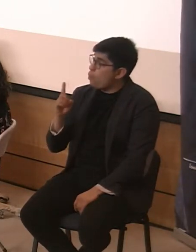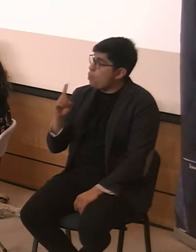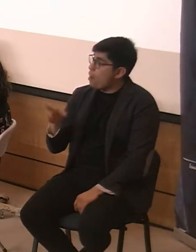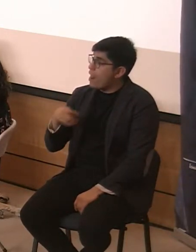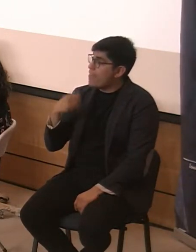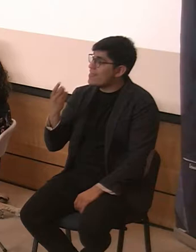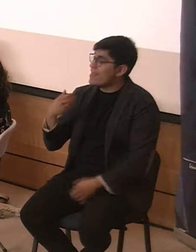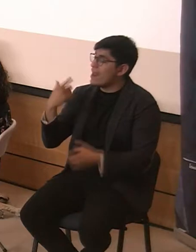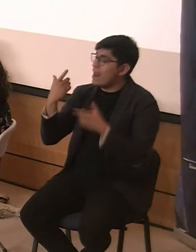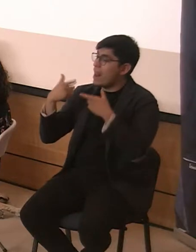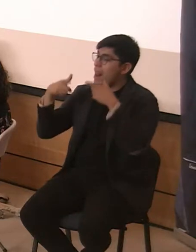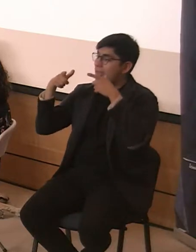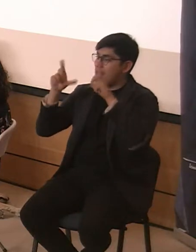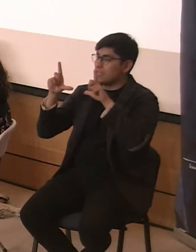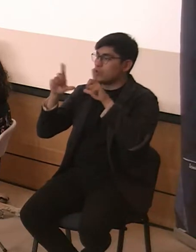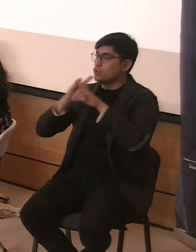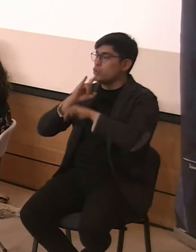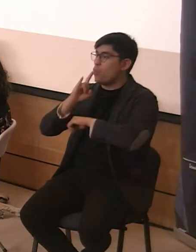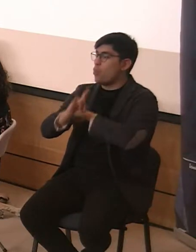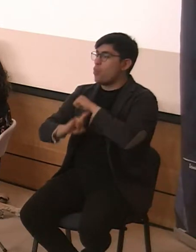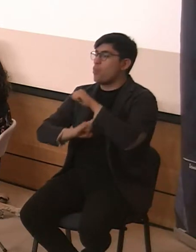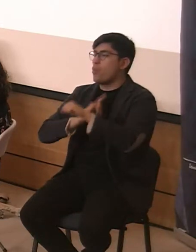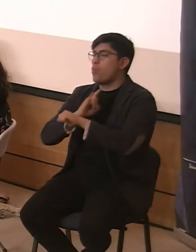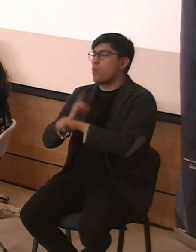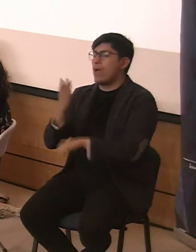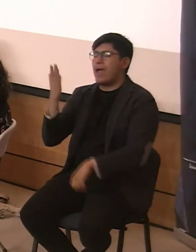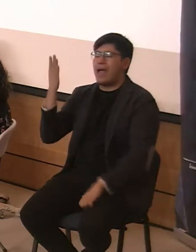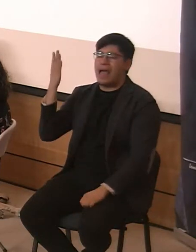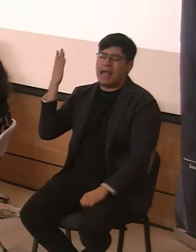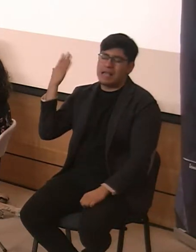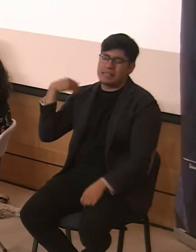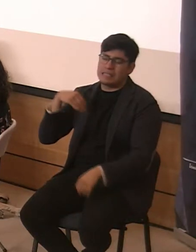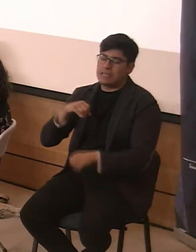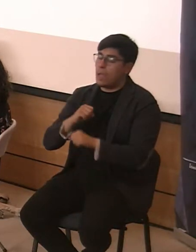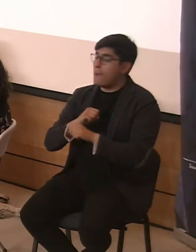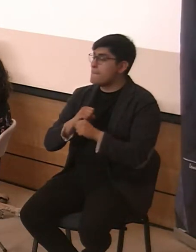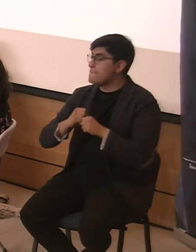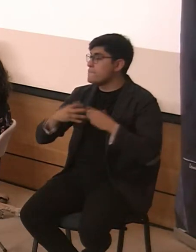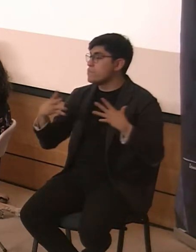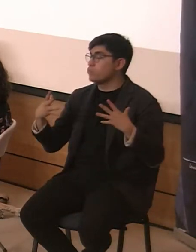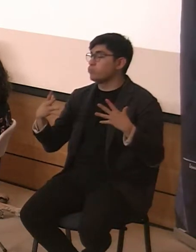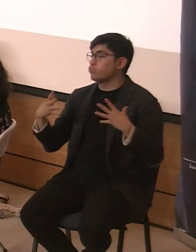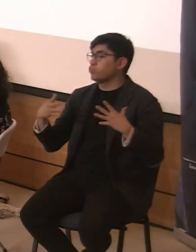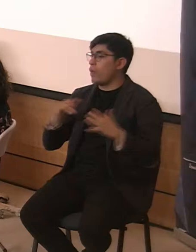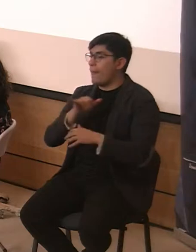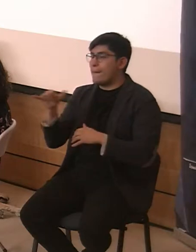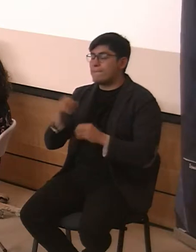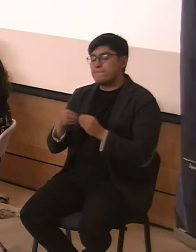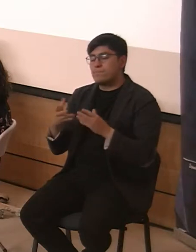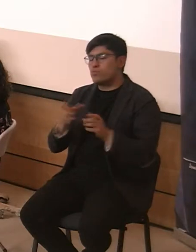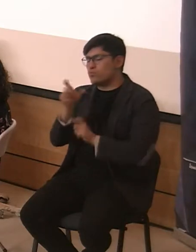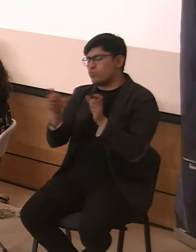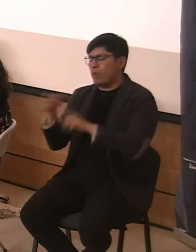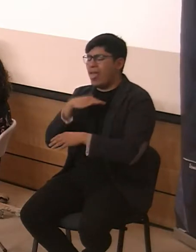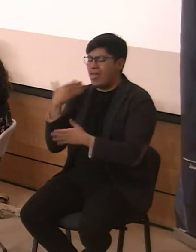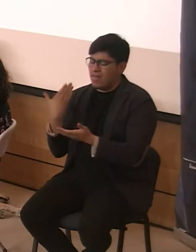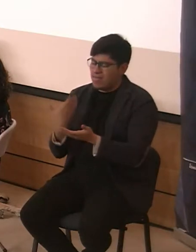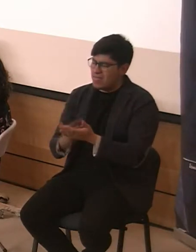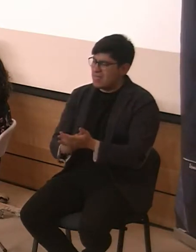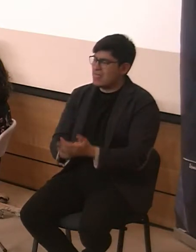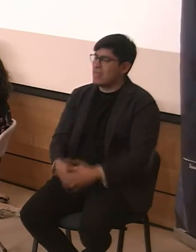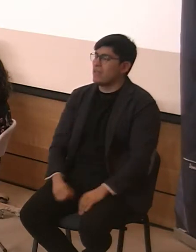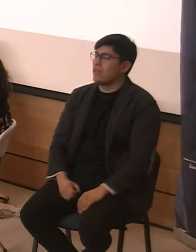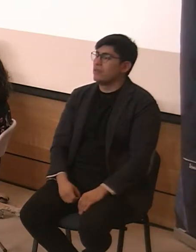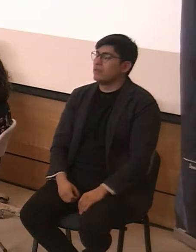humanos hace muchas décadas y después del gran genocidio que se transformó en el icono del